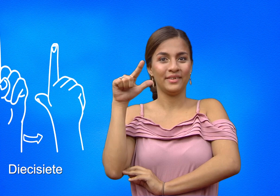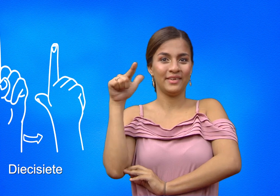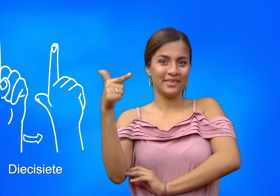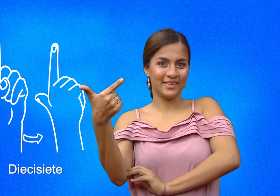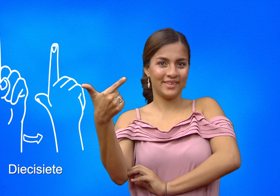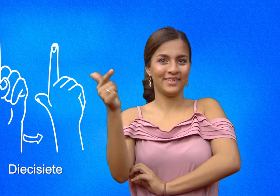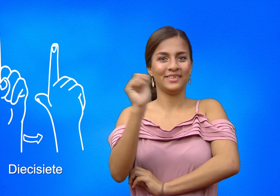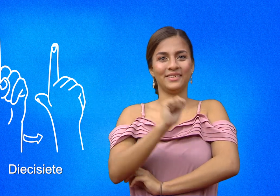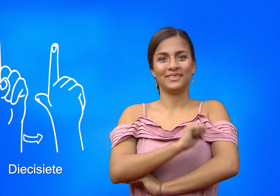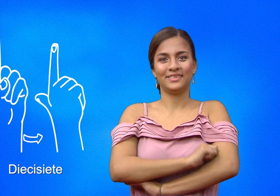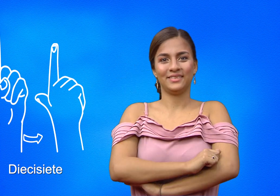17